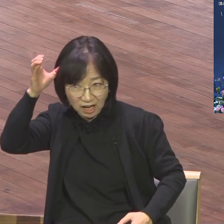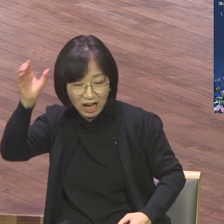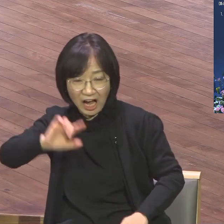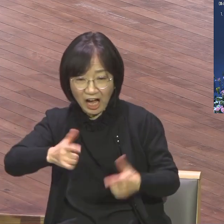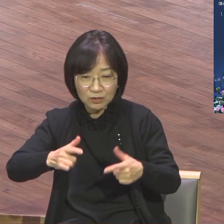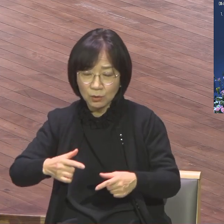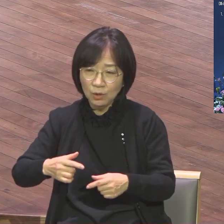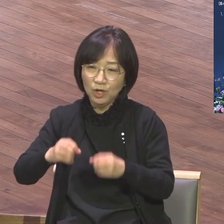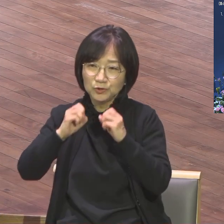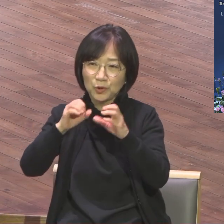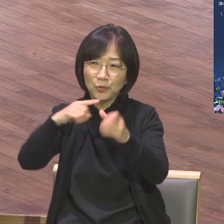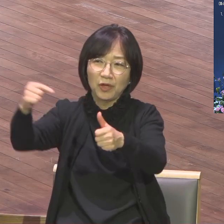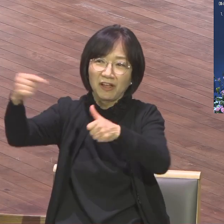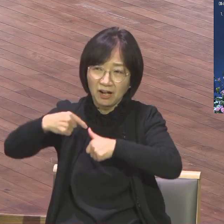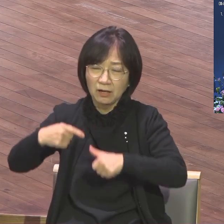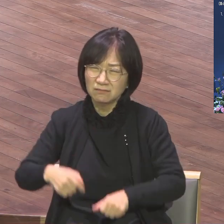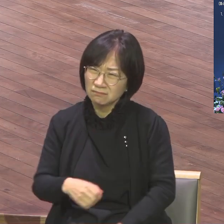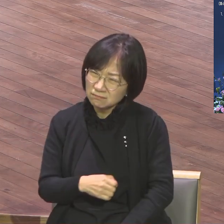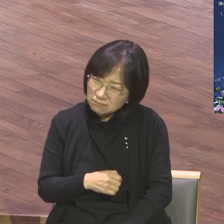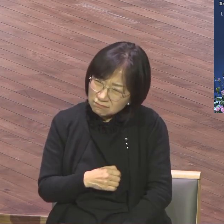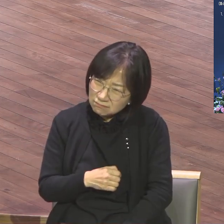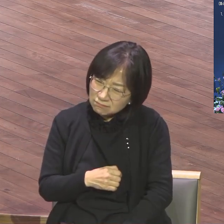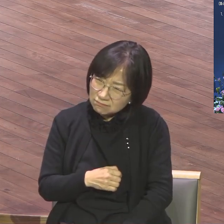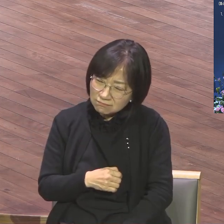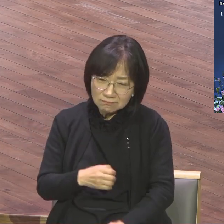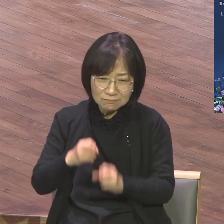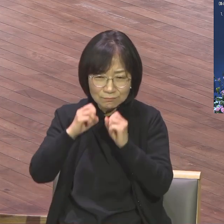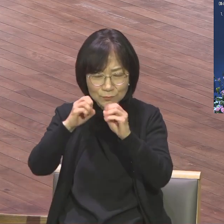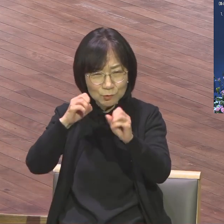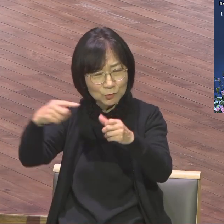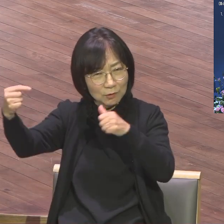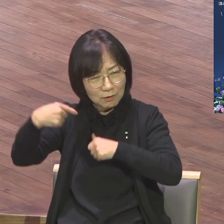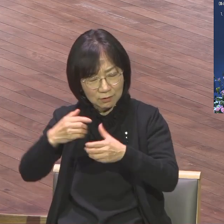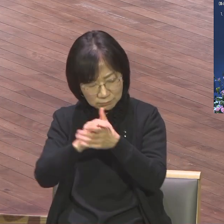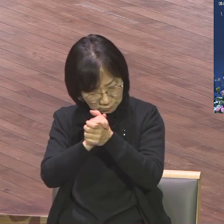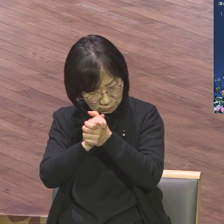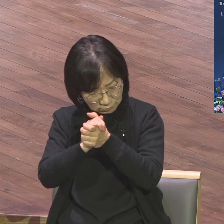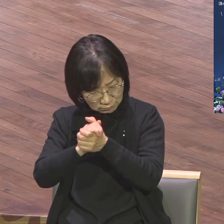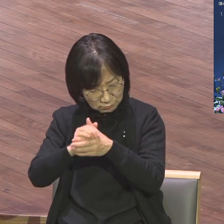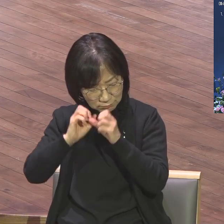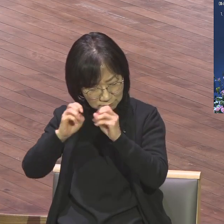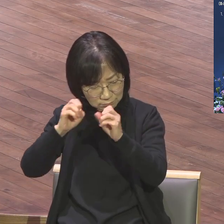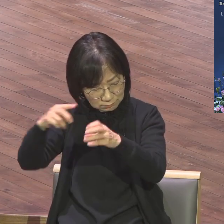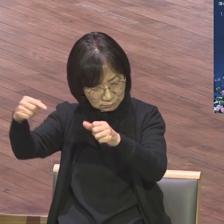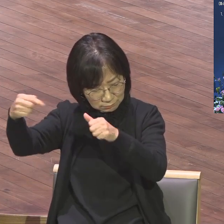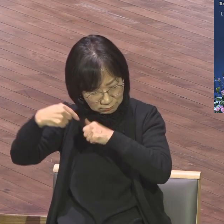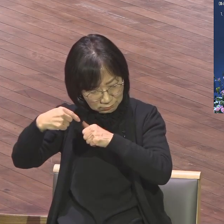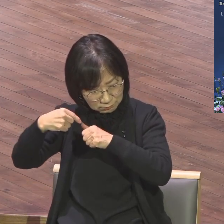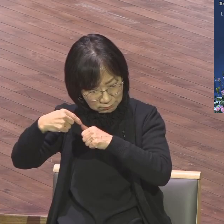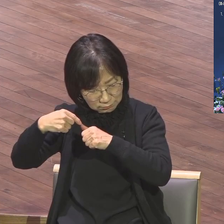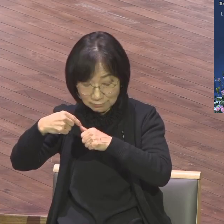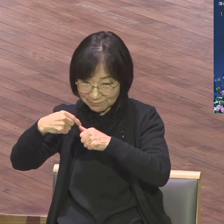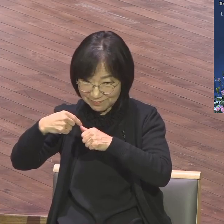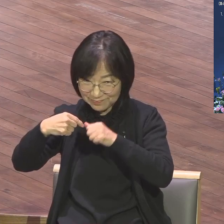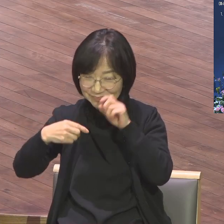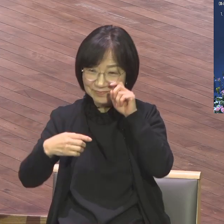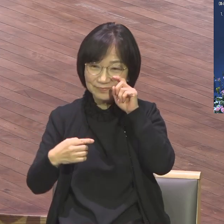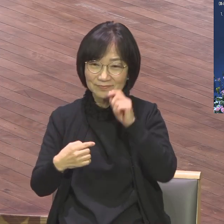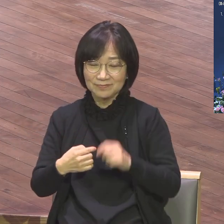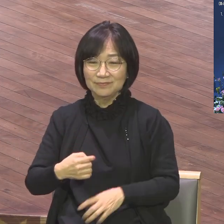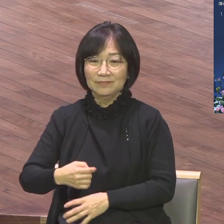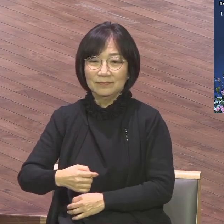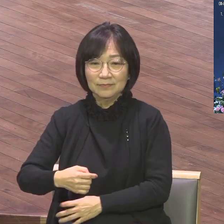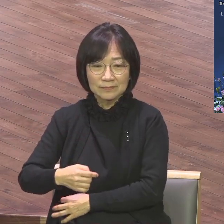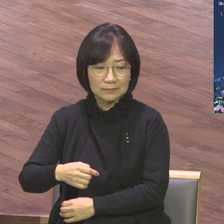모태 신앙자는 원래 전도를 안 합니다. 중간에 믿었던 사람들이 막 열심히 가져가지 전도해라.